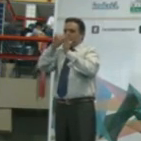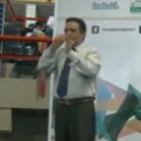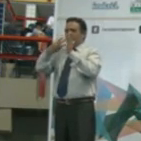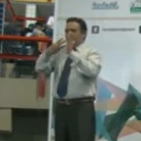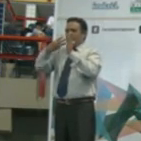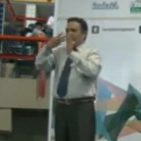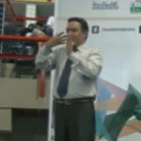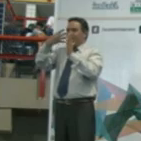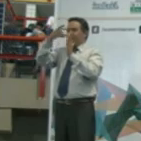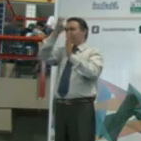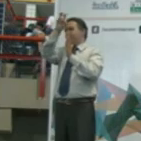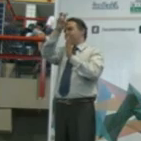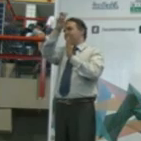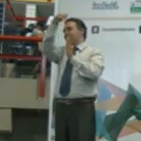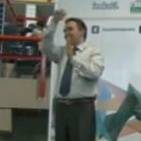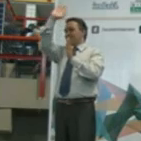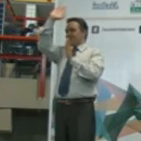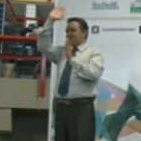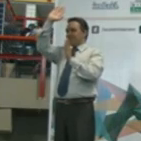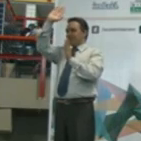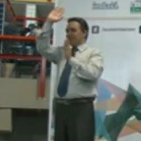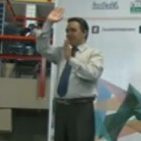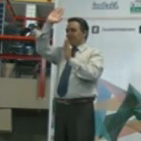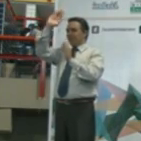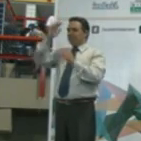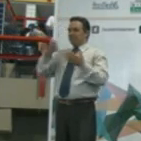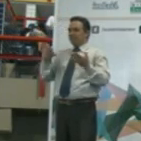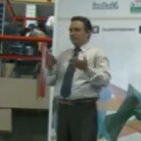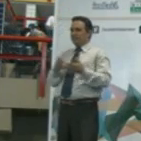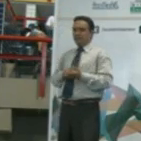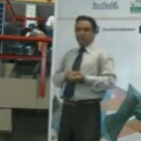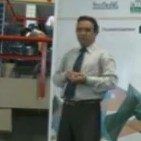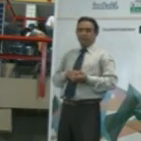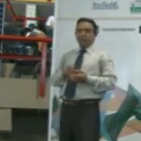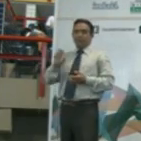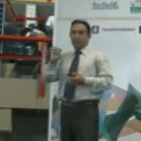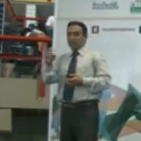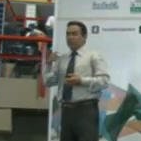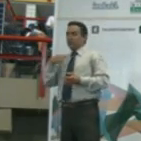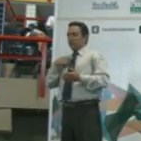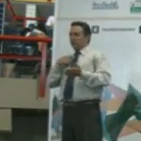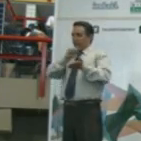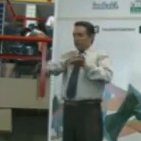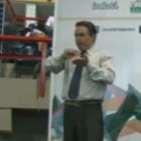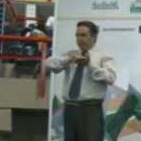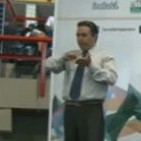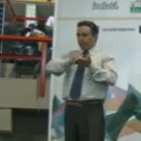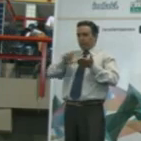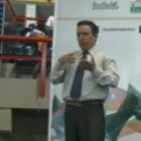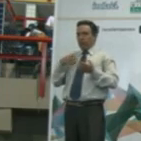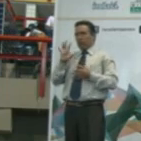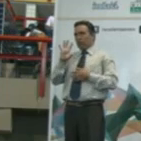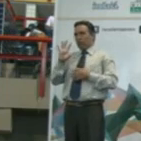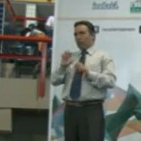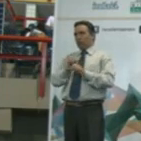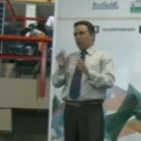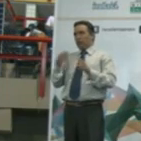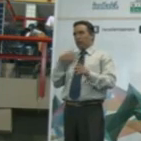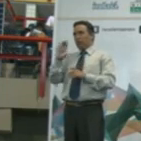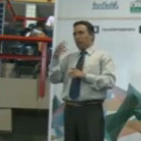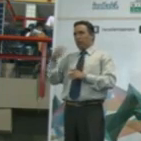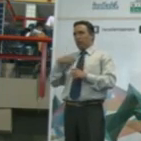atendido, certo? Então, o que é que a gente vai pensar? Vamos jogar aqui comigo, ó. Se eu for escrever, lógico que eu não vou escrever todos, né? Isso